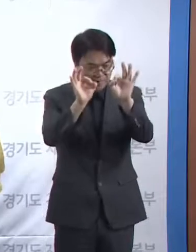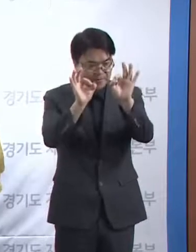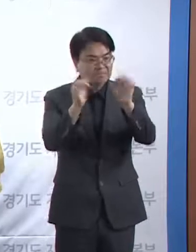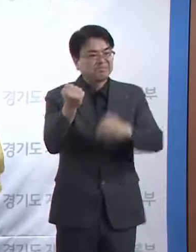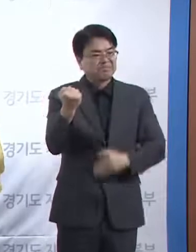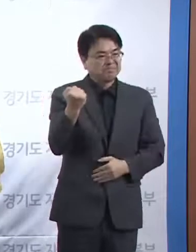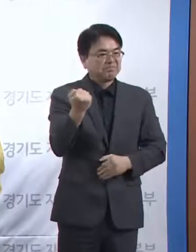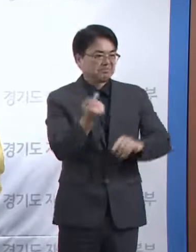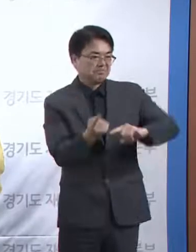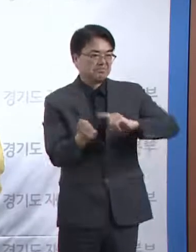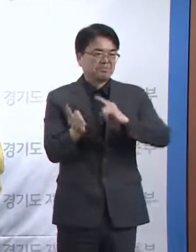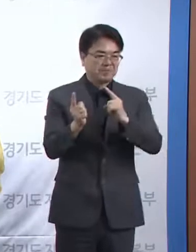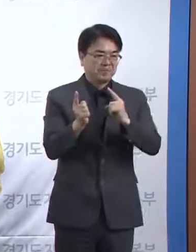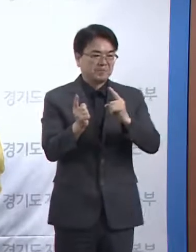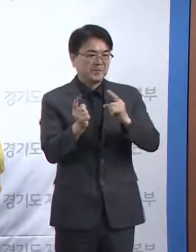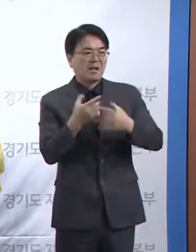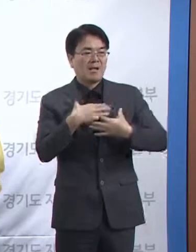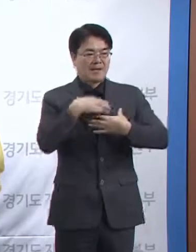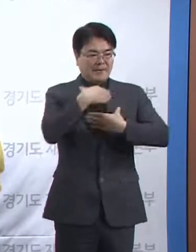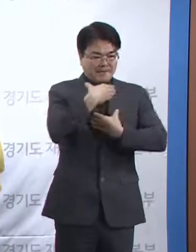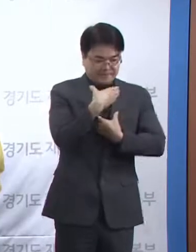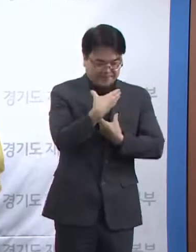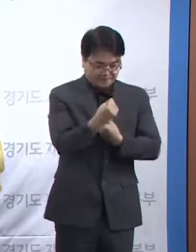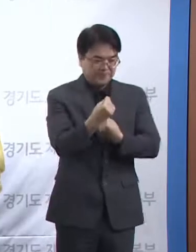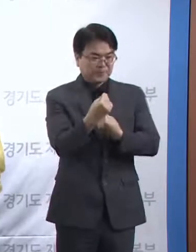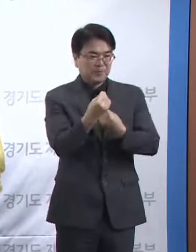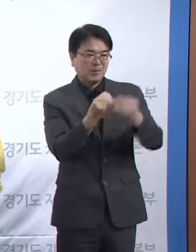상태에서 또 겹치다 보면